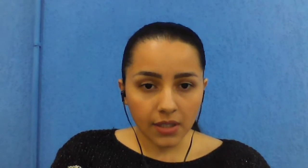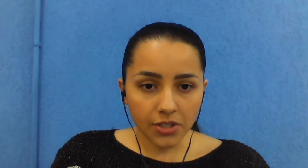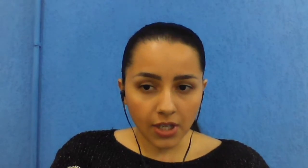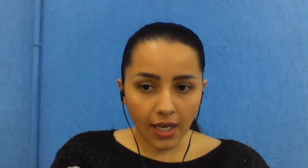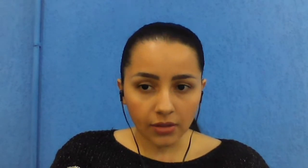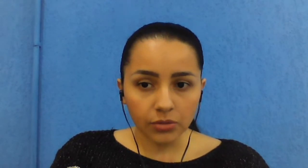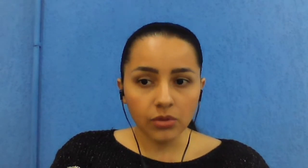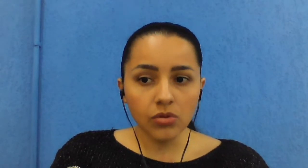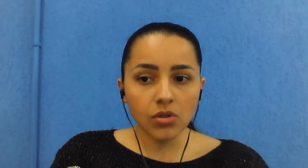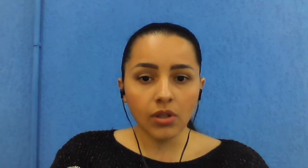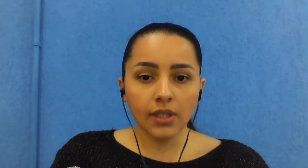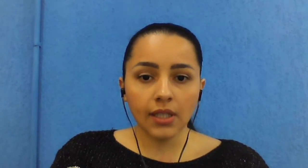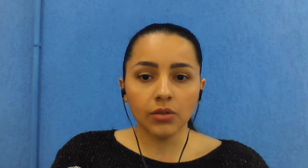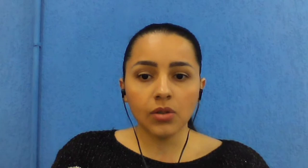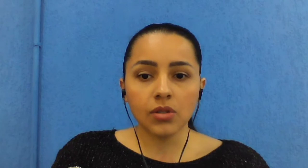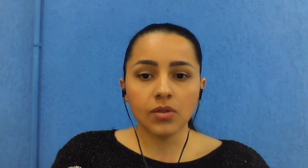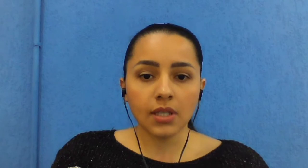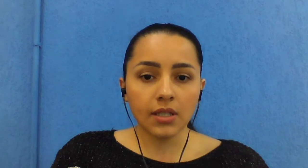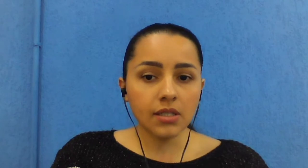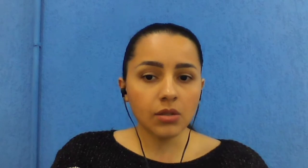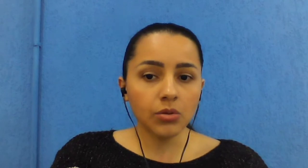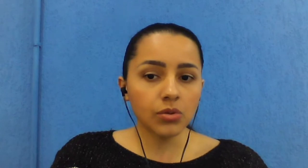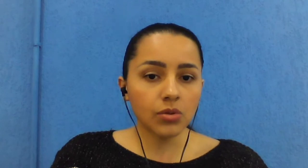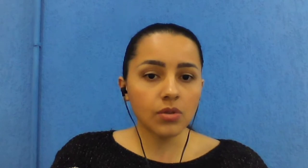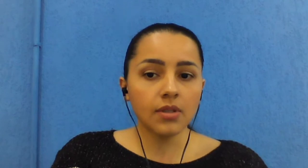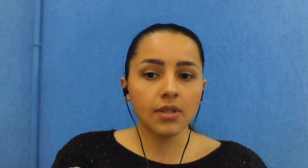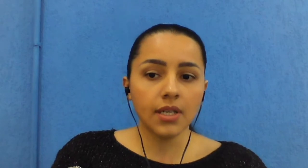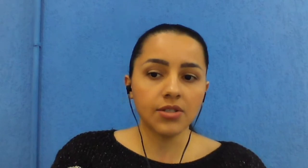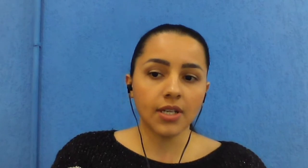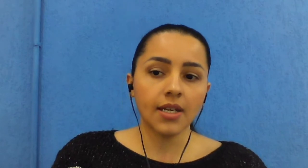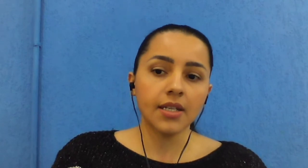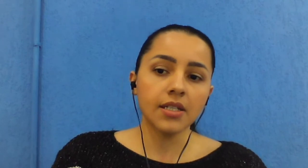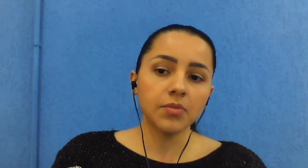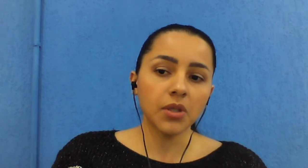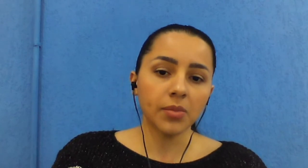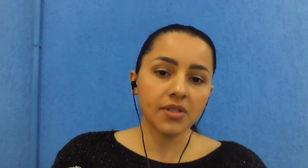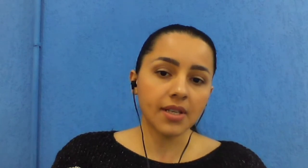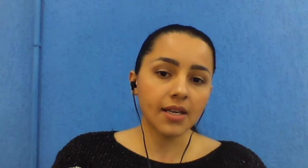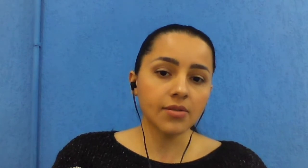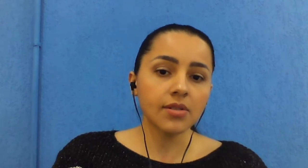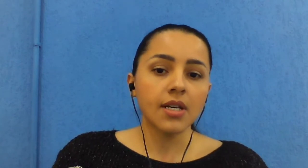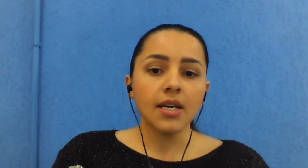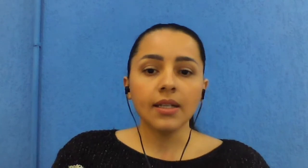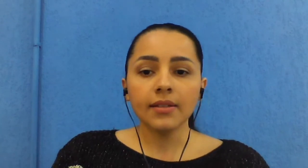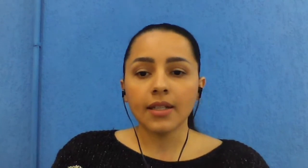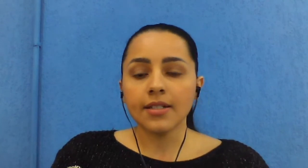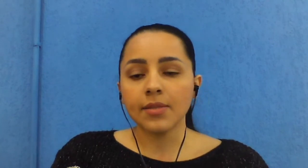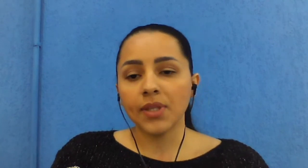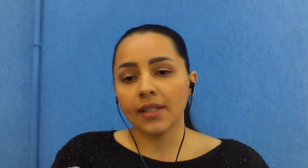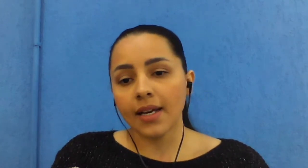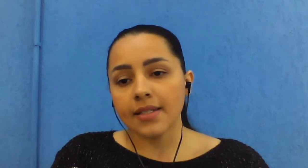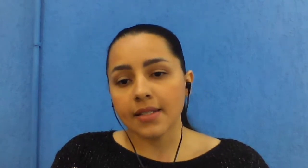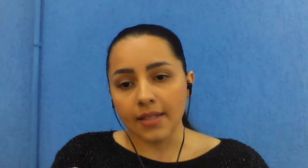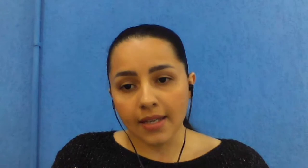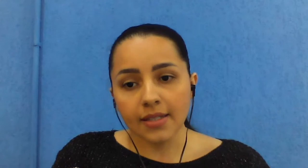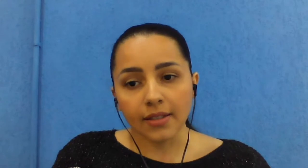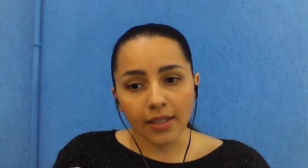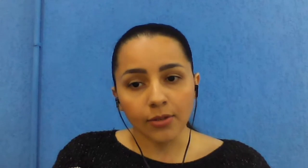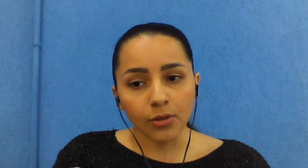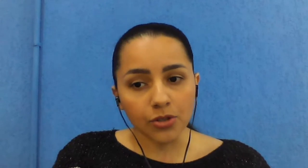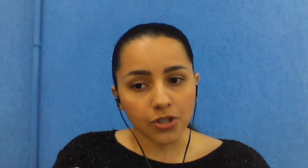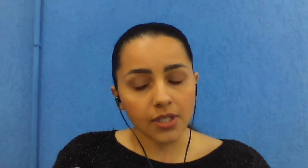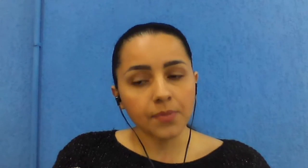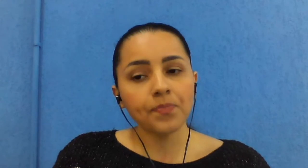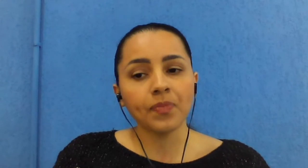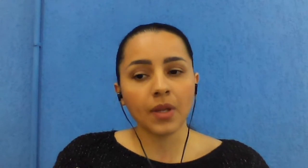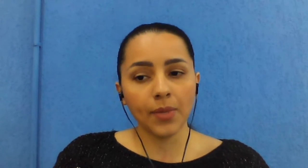representando também neste ato os coordenadores dos seguintes cursos: Engenharia de Bioprocessos, Interdisciplinar em Ciência